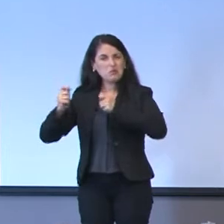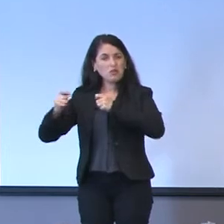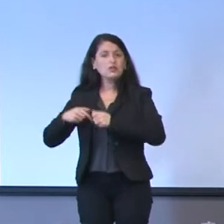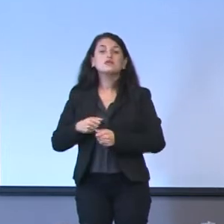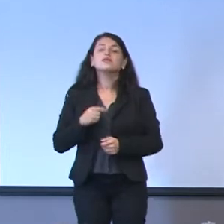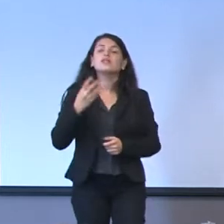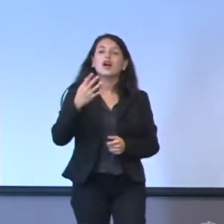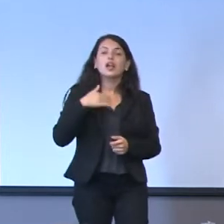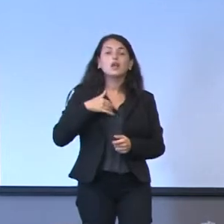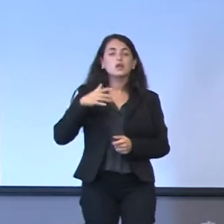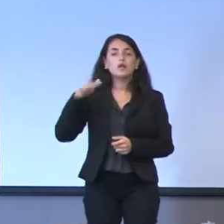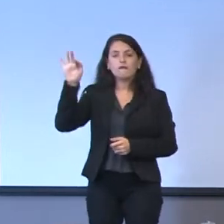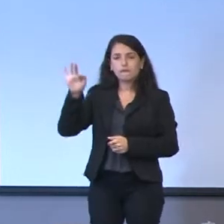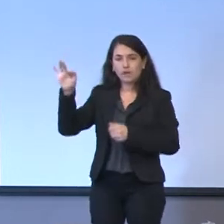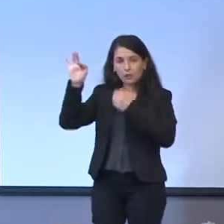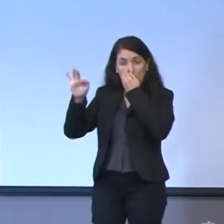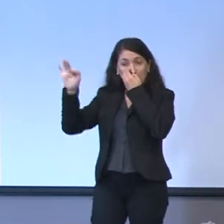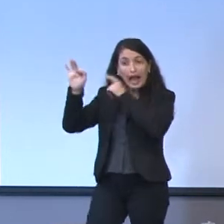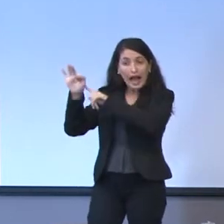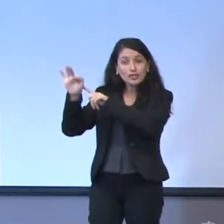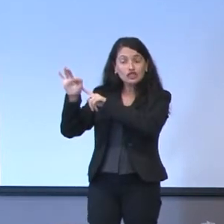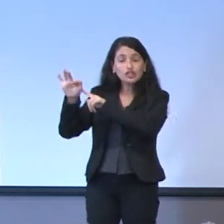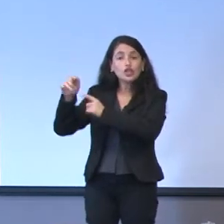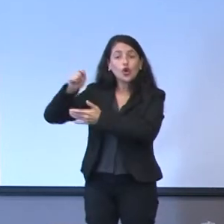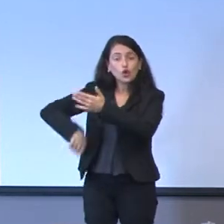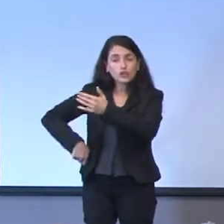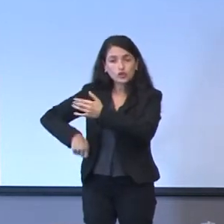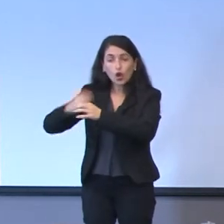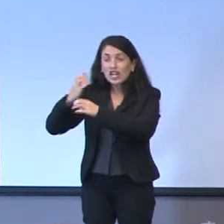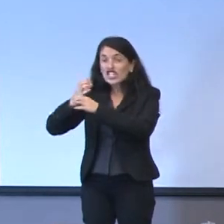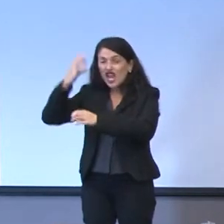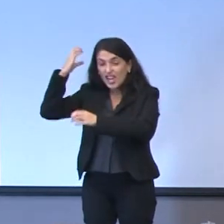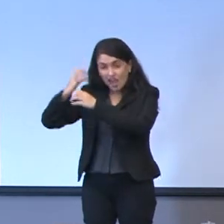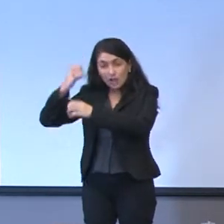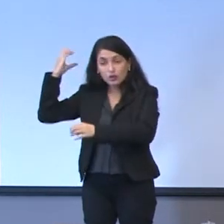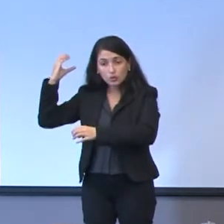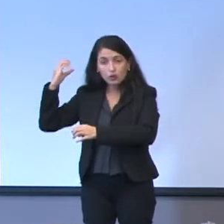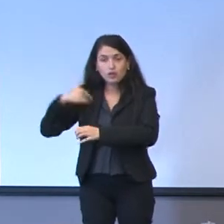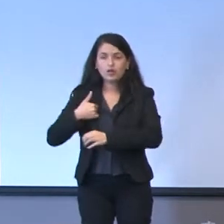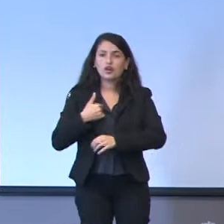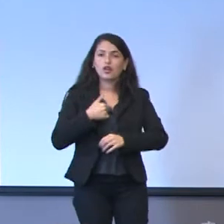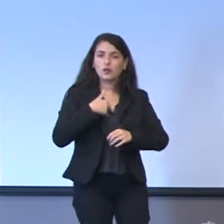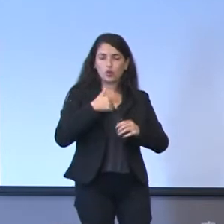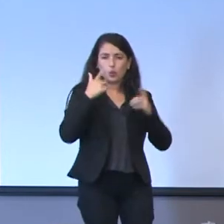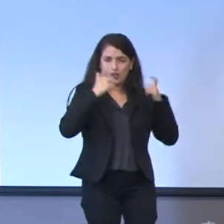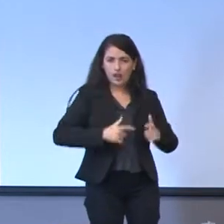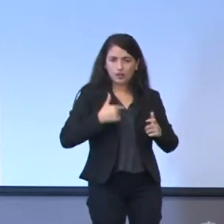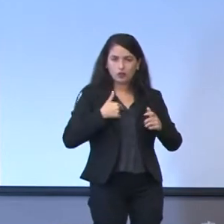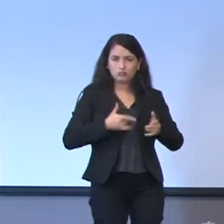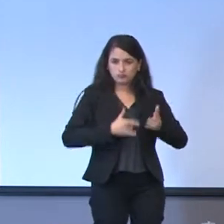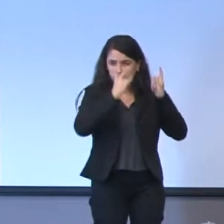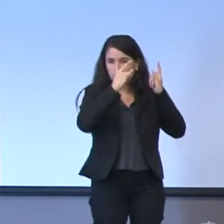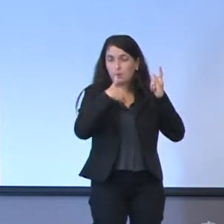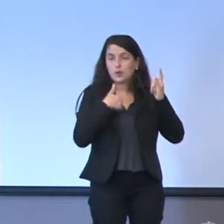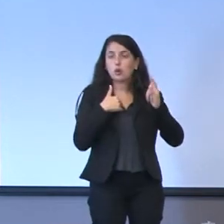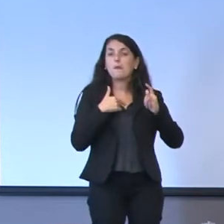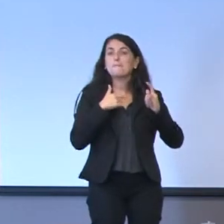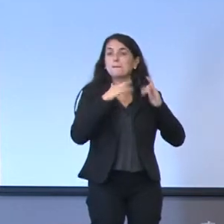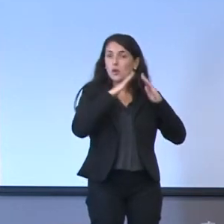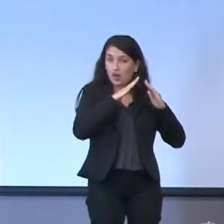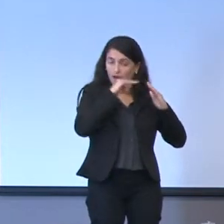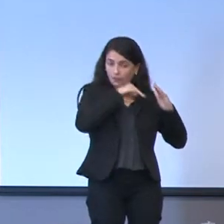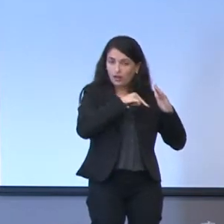da porta da pensão que eu morava até todos os laboratórios que eu fosse percorrer na